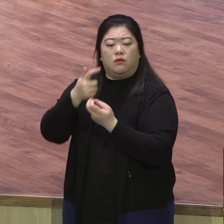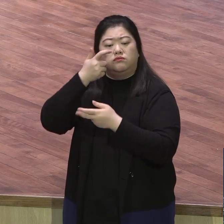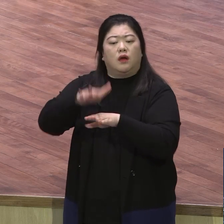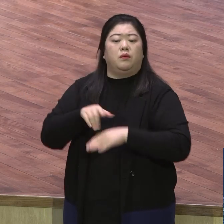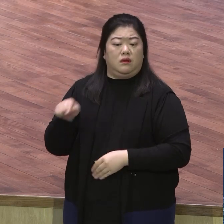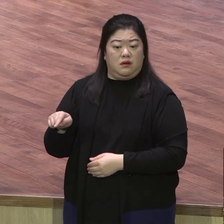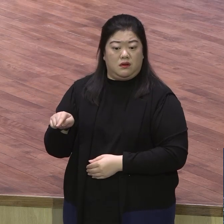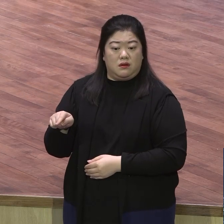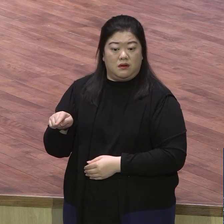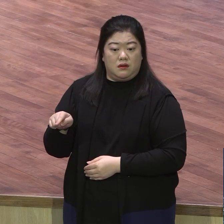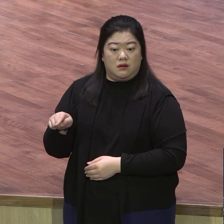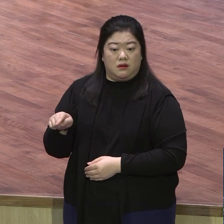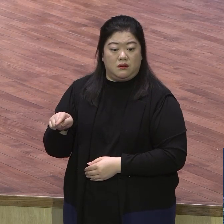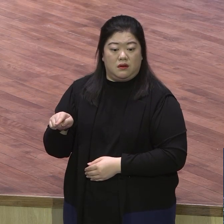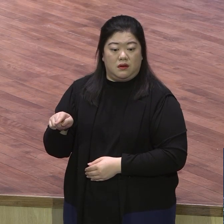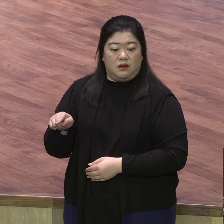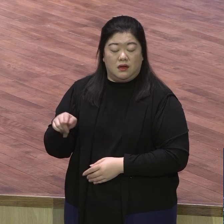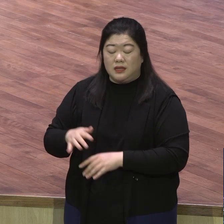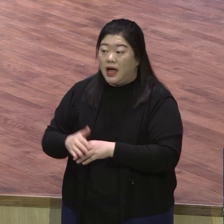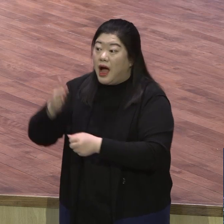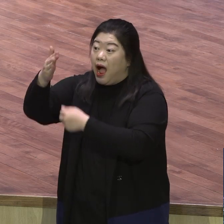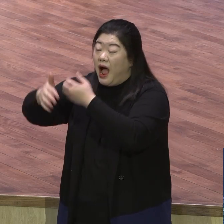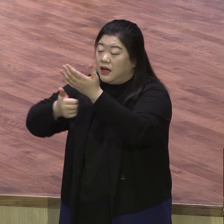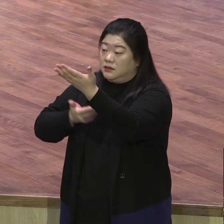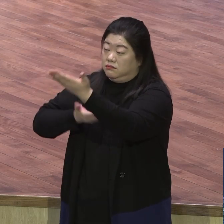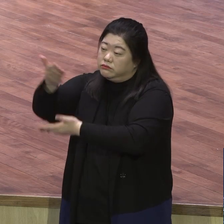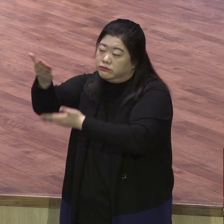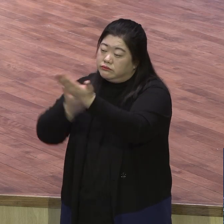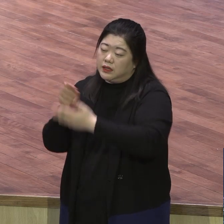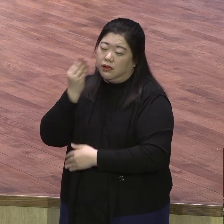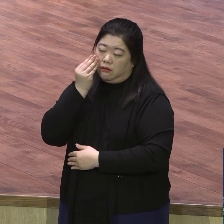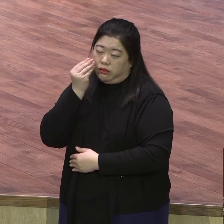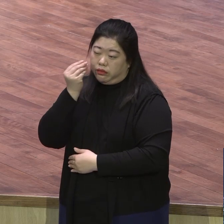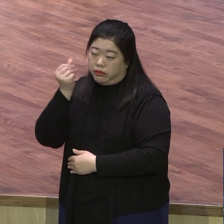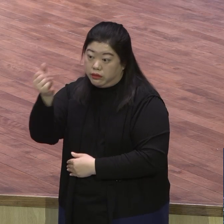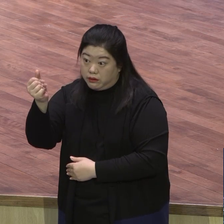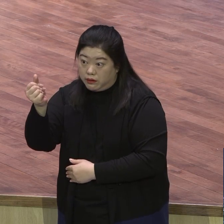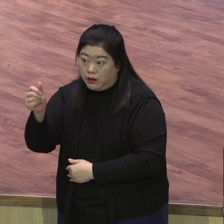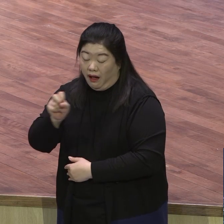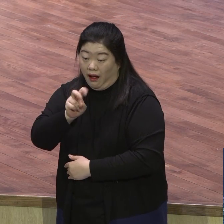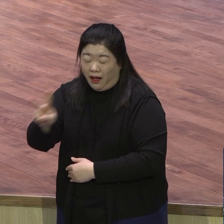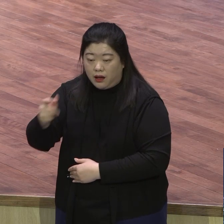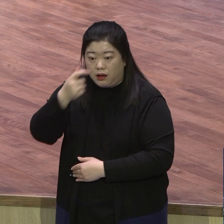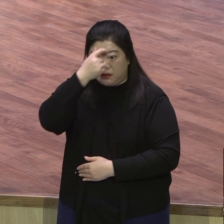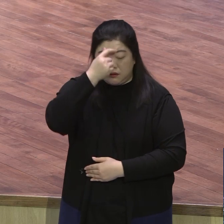관계 회복이 되지 않으면 어떻게 되느냐 기도를 안해요.